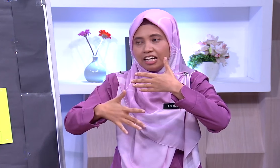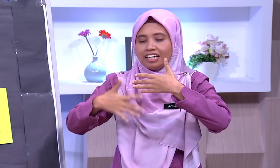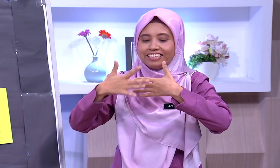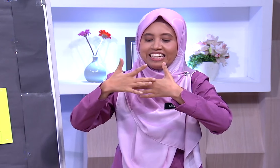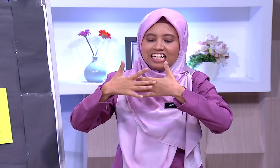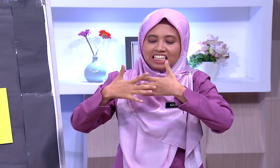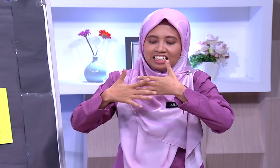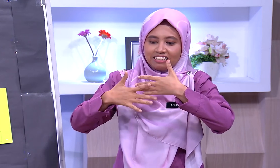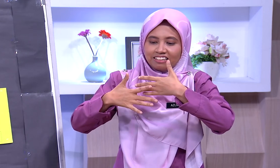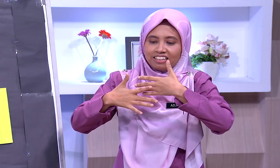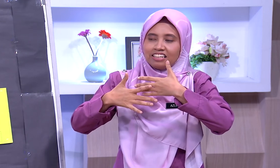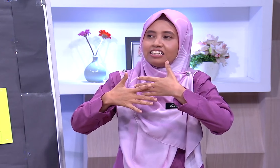Ok Mari